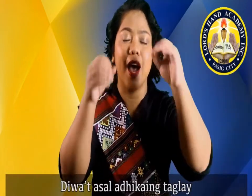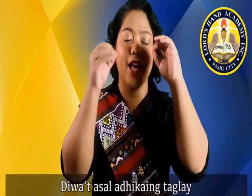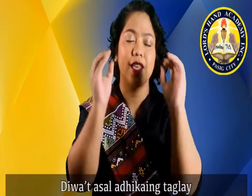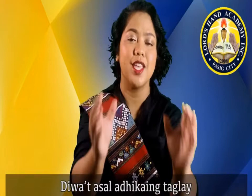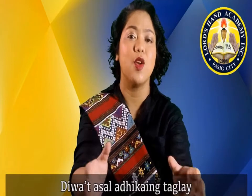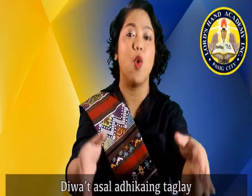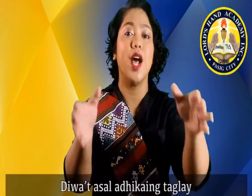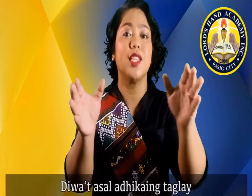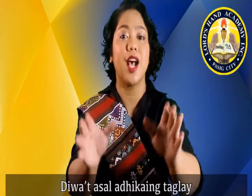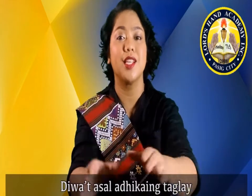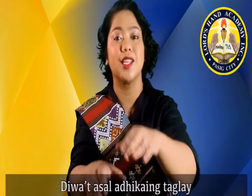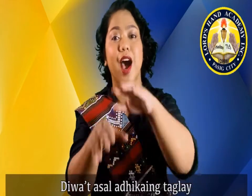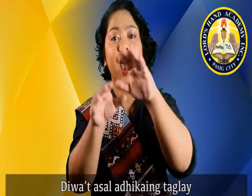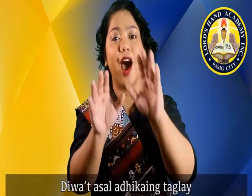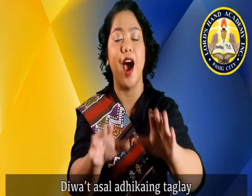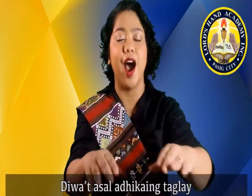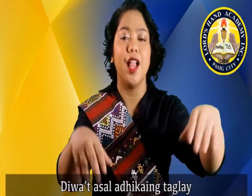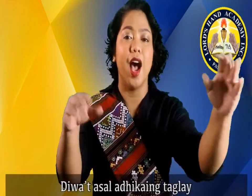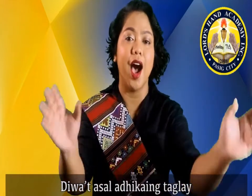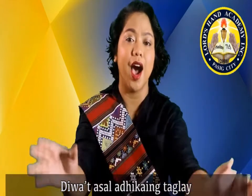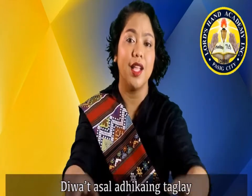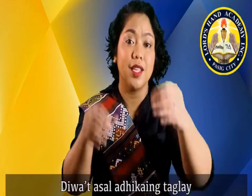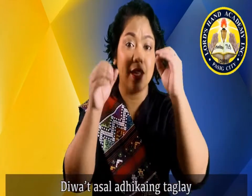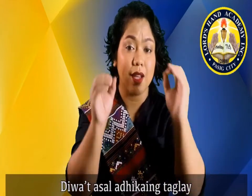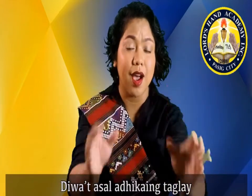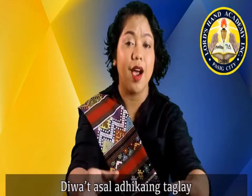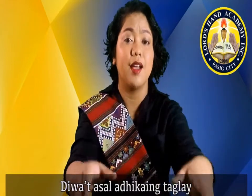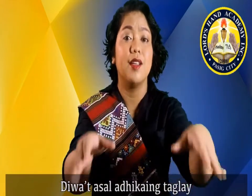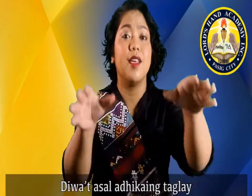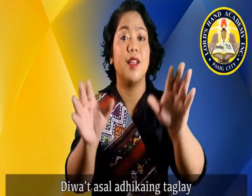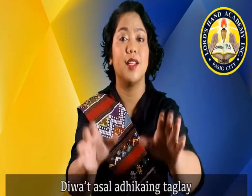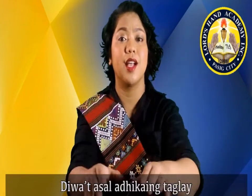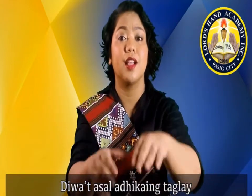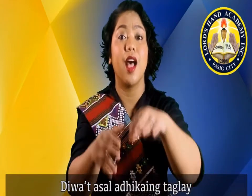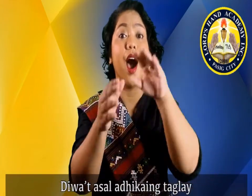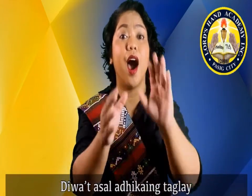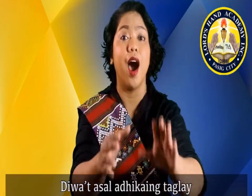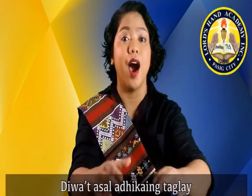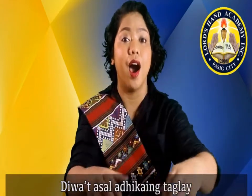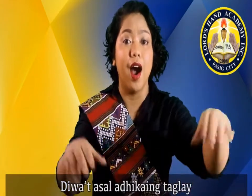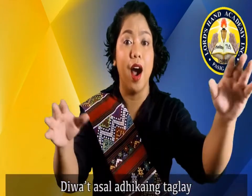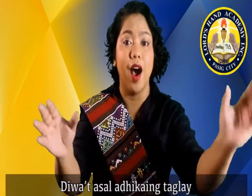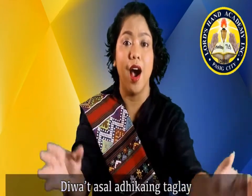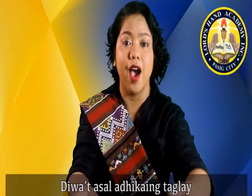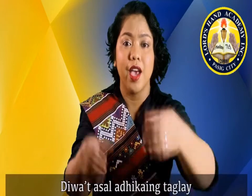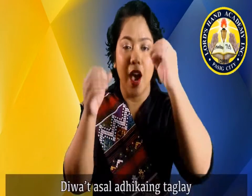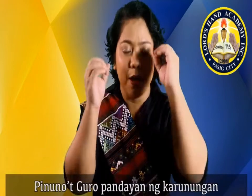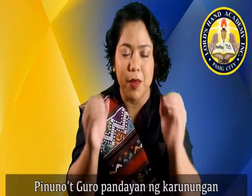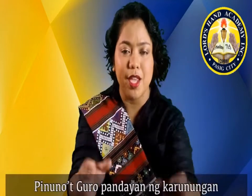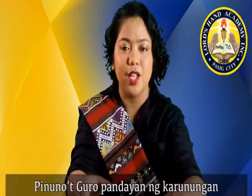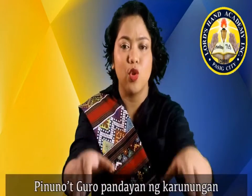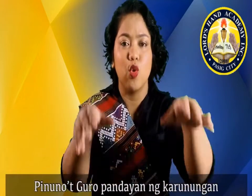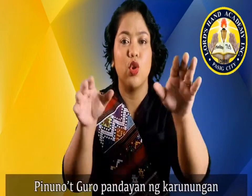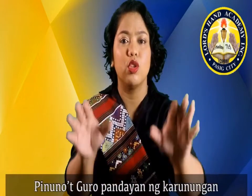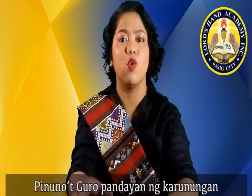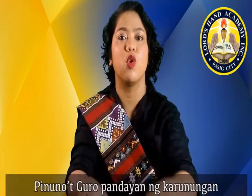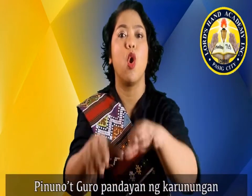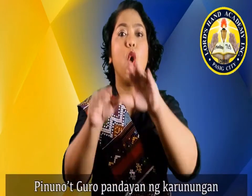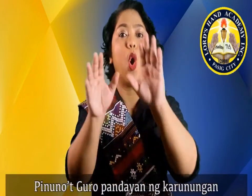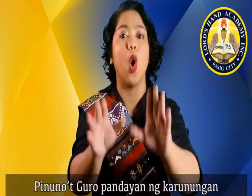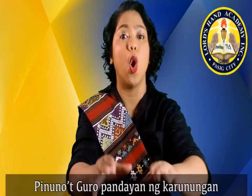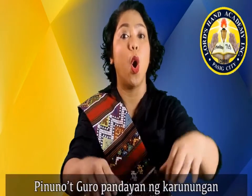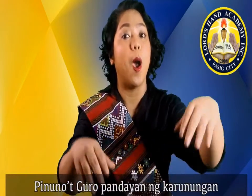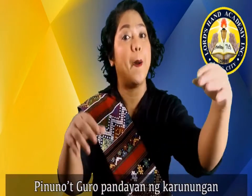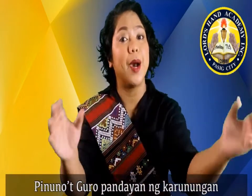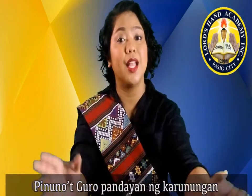paglingap, diwa't asal at hikaing taglay, pinunot guro,